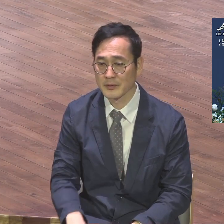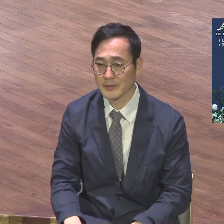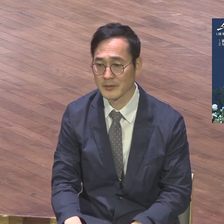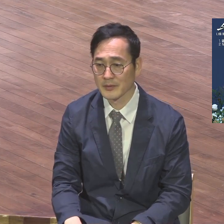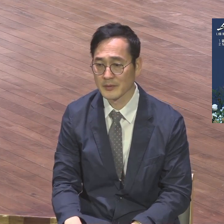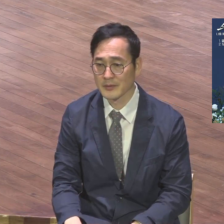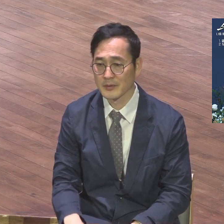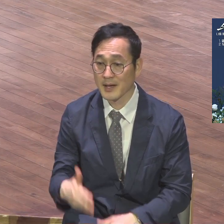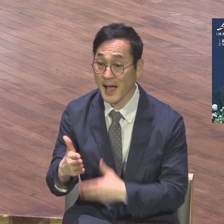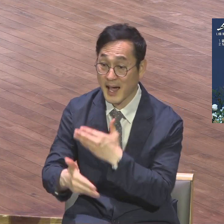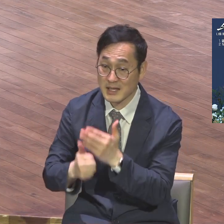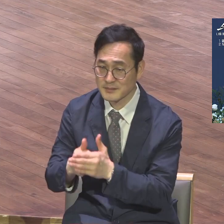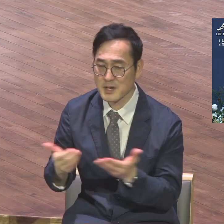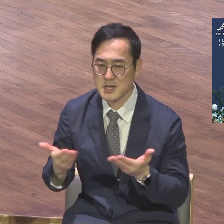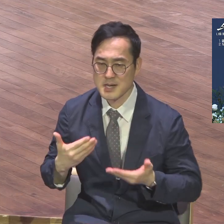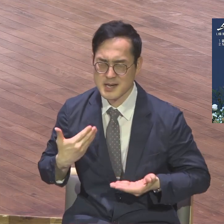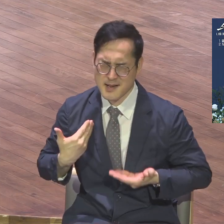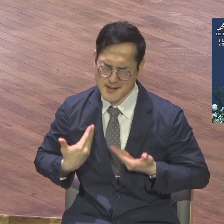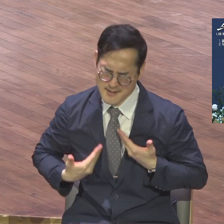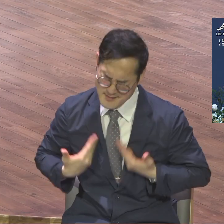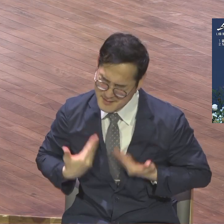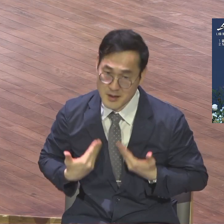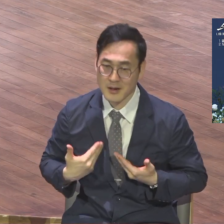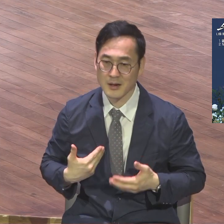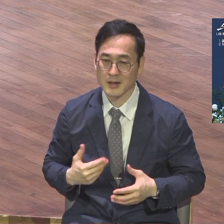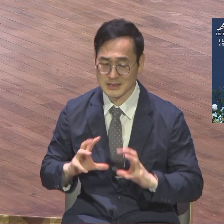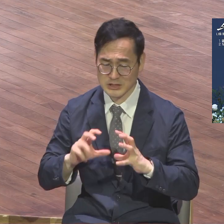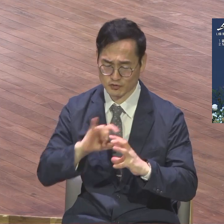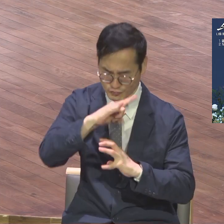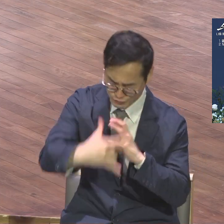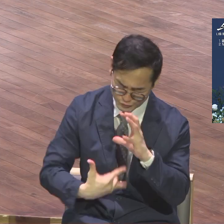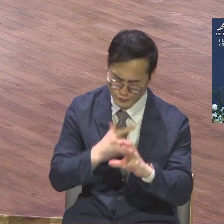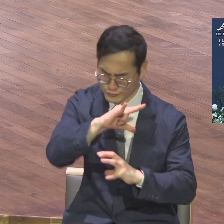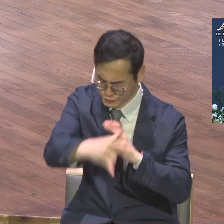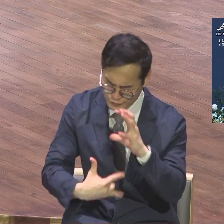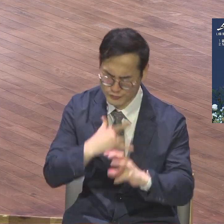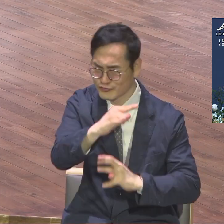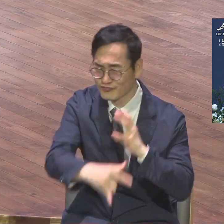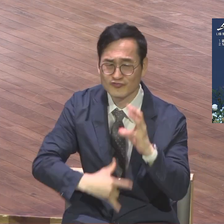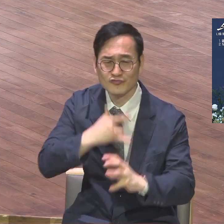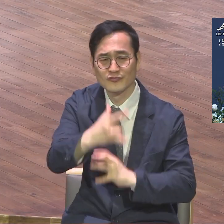하나님 그렇게 만드셨어요. 지구를 수십 바퀴 돌았습니다.